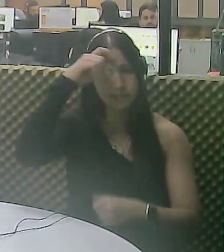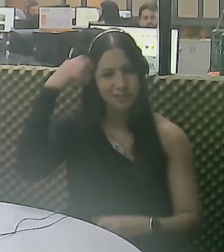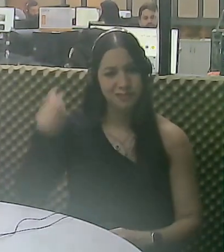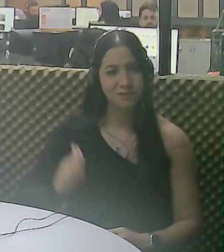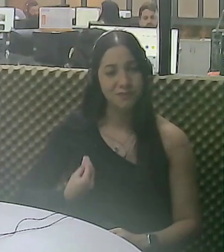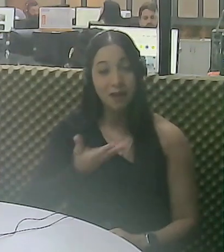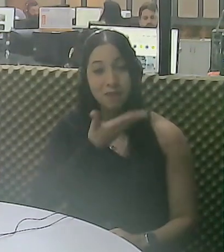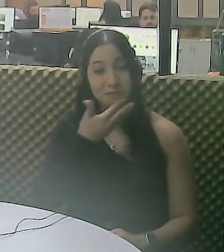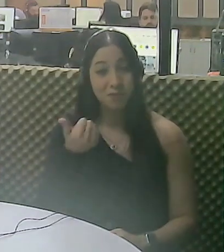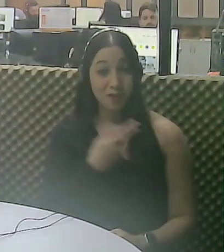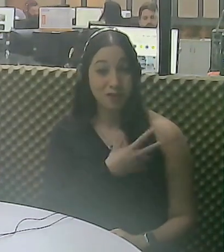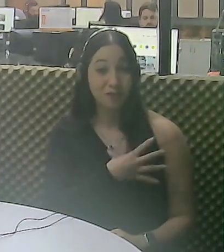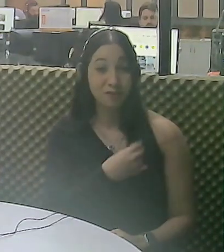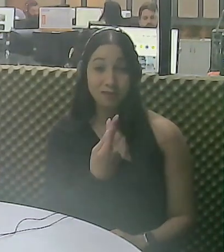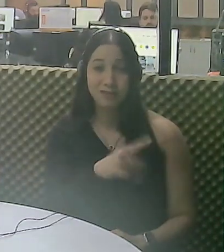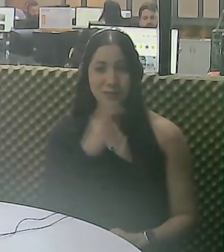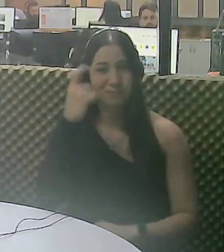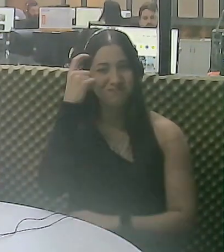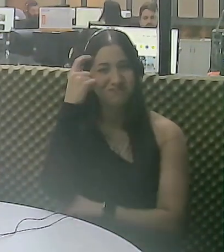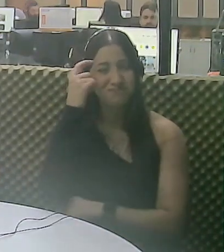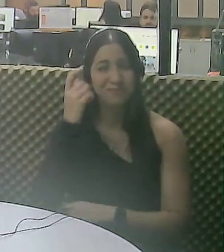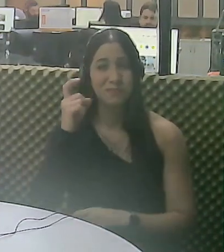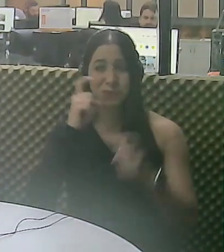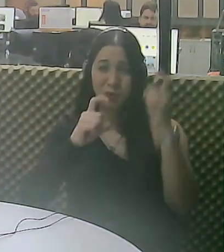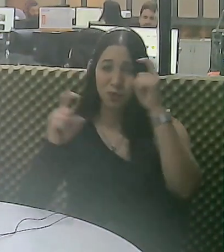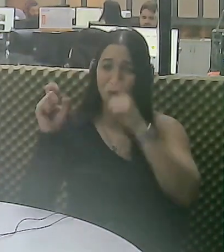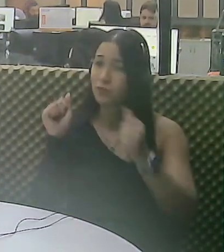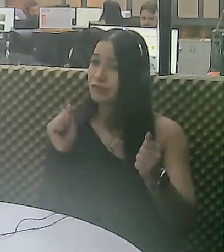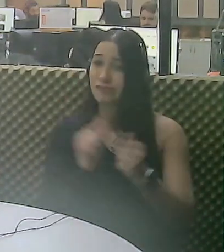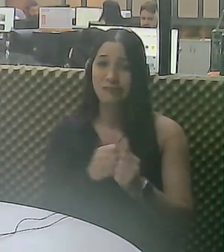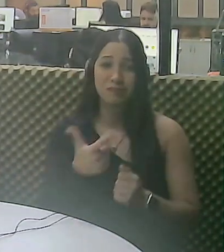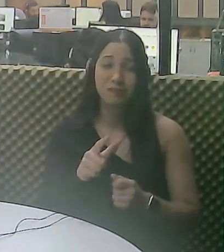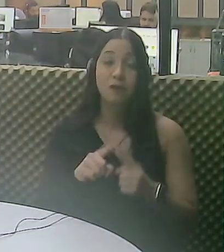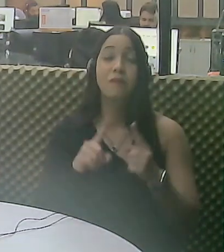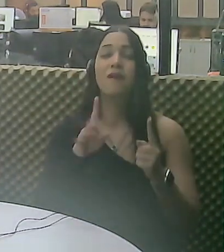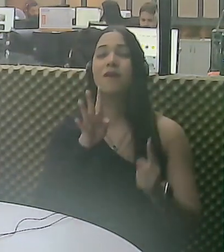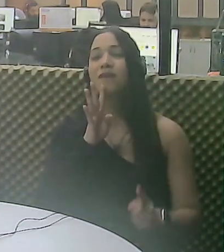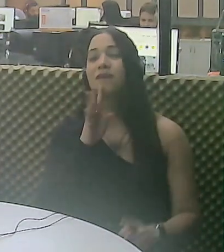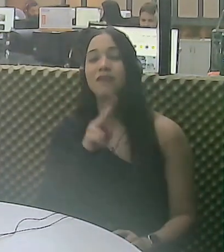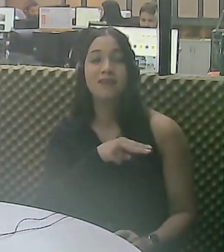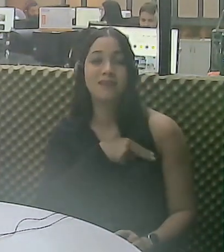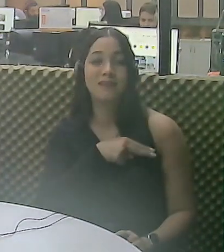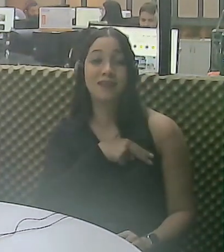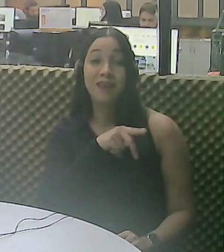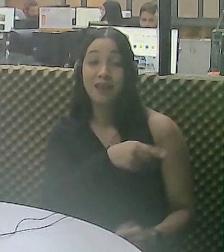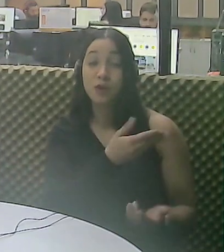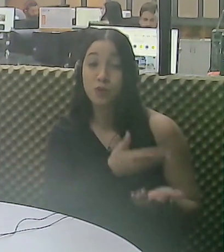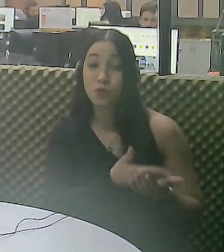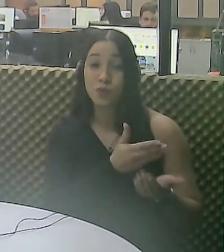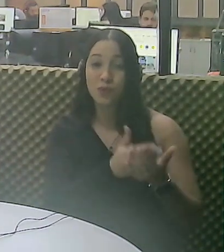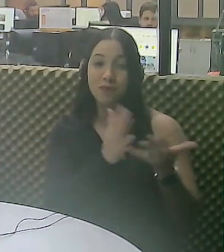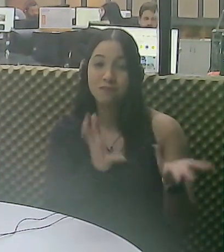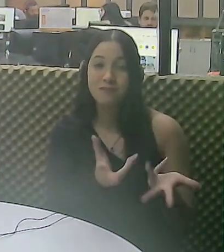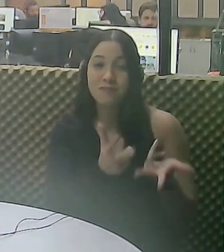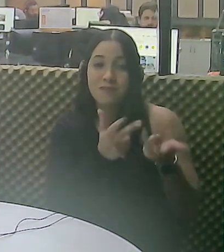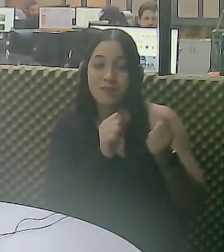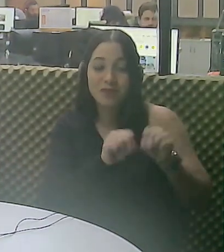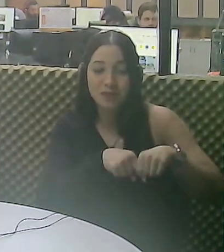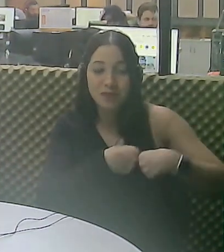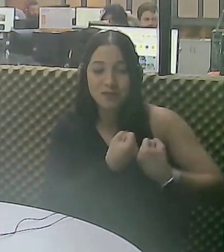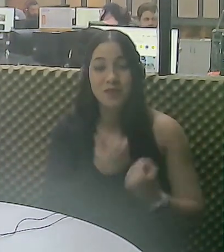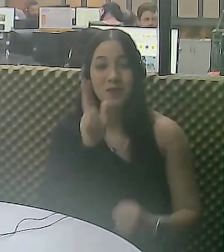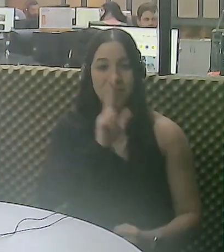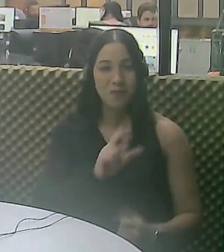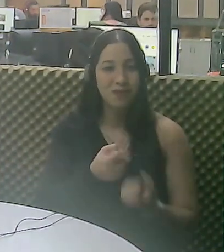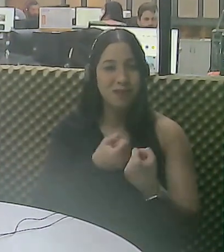vida melhor para o Liedson, mas ficava com o coração na mão por não estar com o filho. Até conhecer o Naica, onde o Liedson está brilhando para sua rainha, a Elaine.